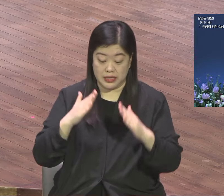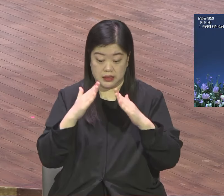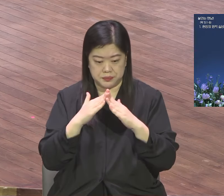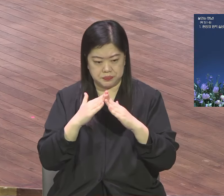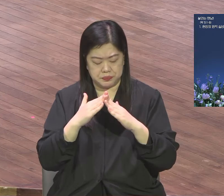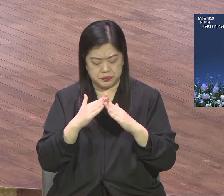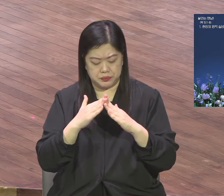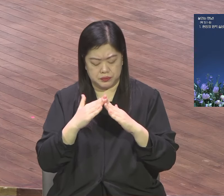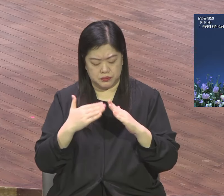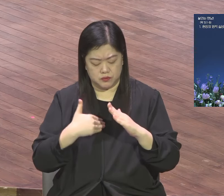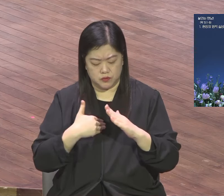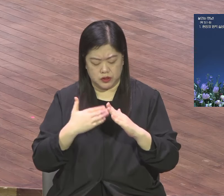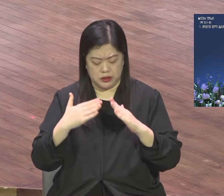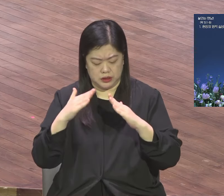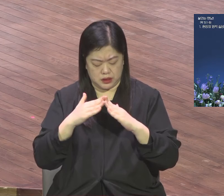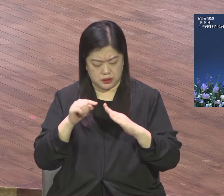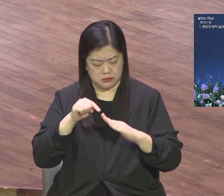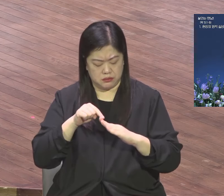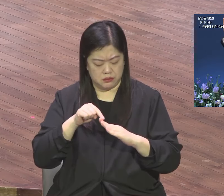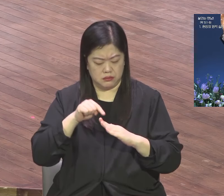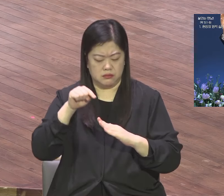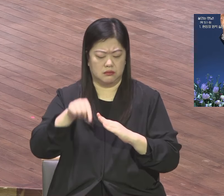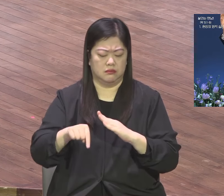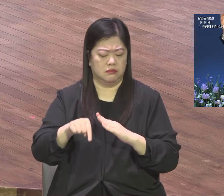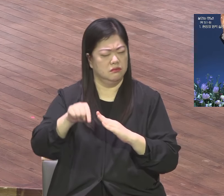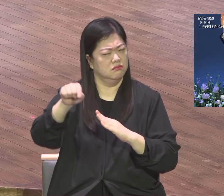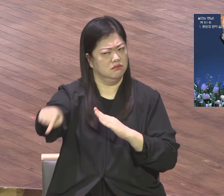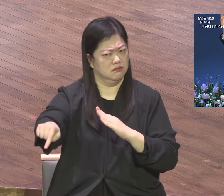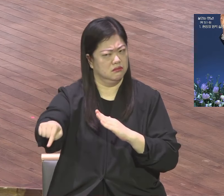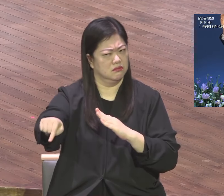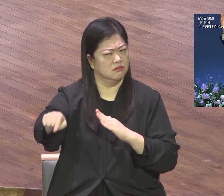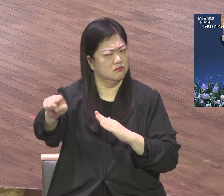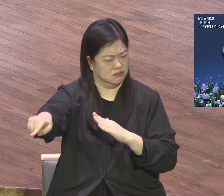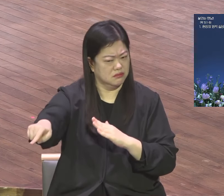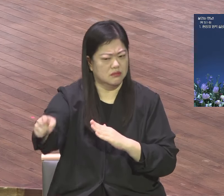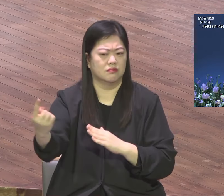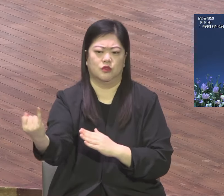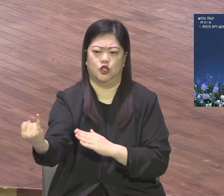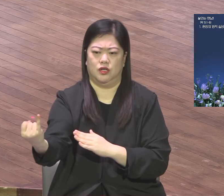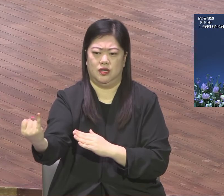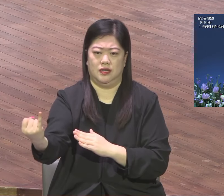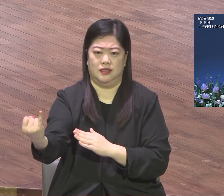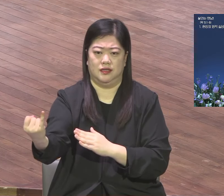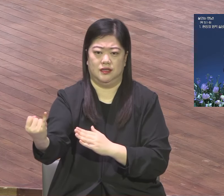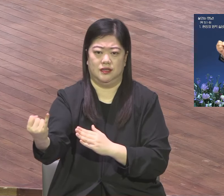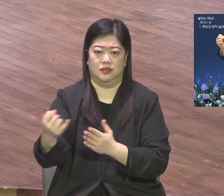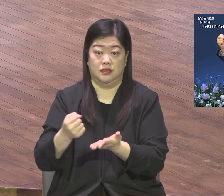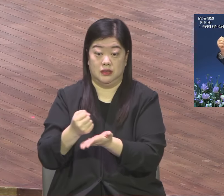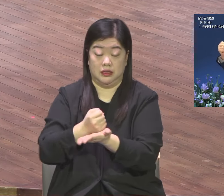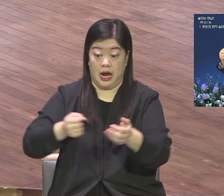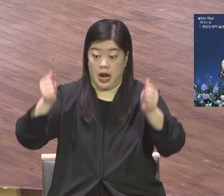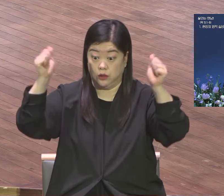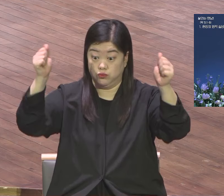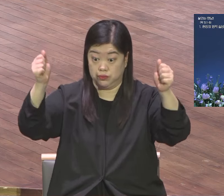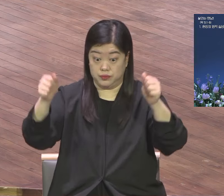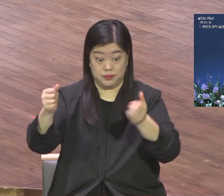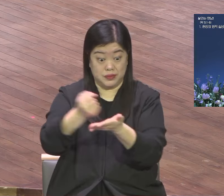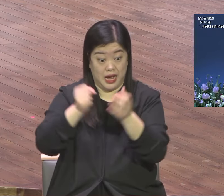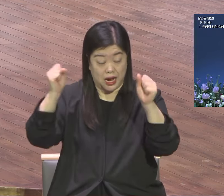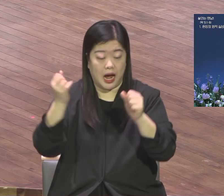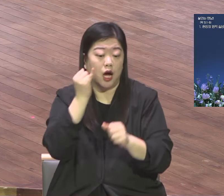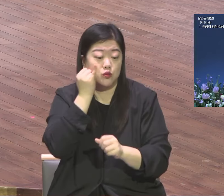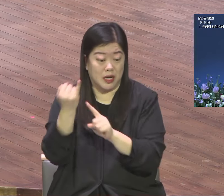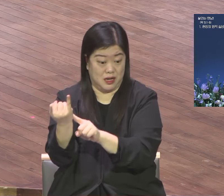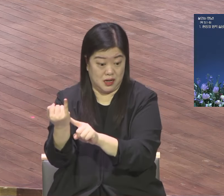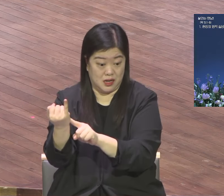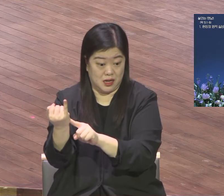아주머니는 우리 보면 놀랐어요. 대나무가 한 10m도 넘는 대나무를 오른손으로 잡고 뛰는 거예요, 산으로. 아, 우리가 두